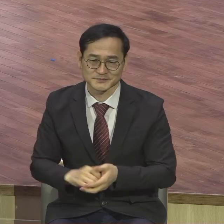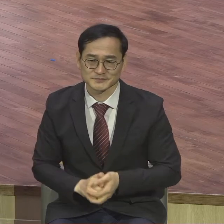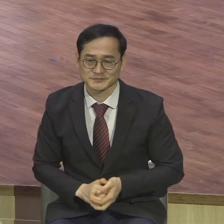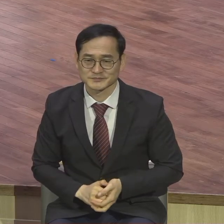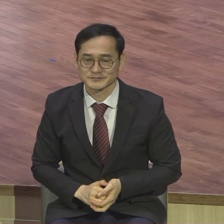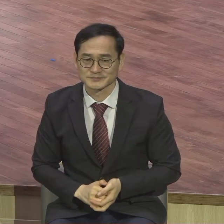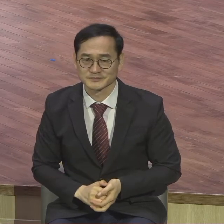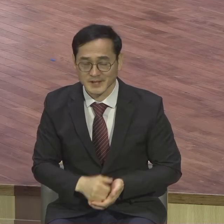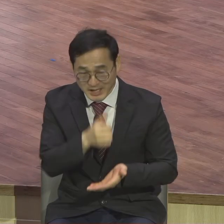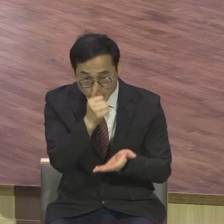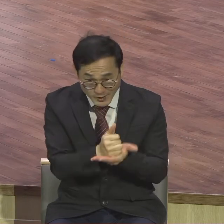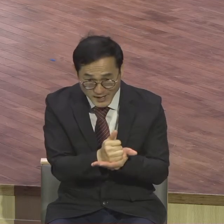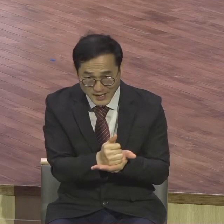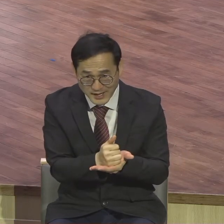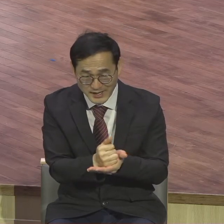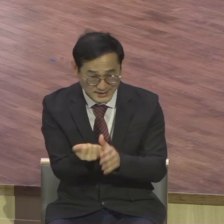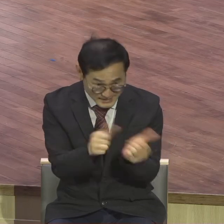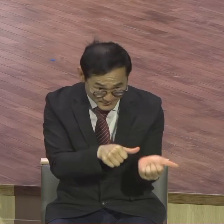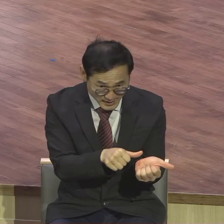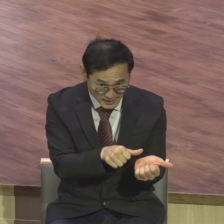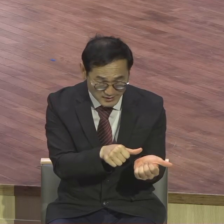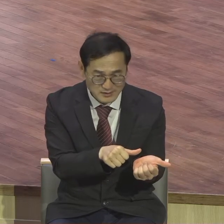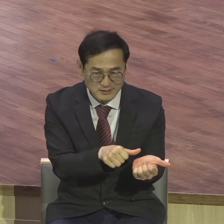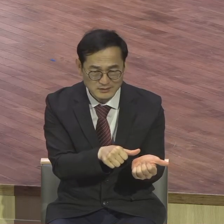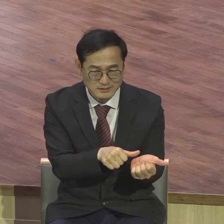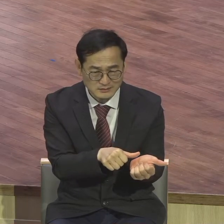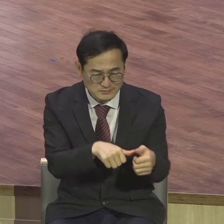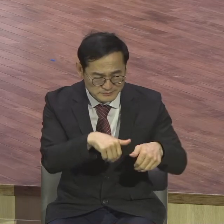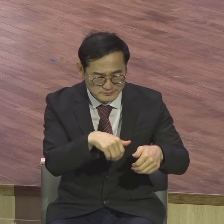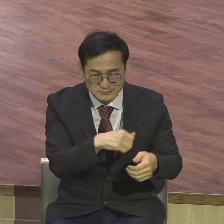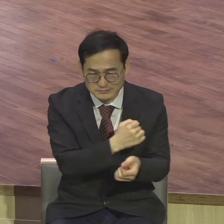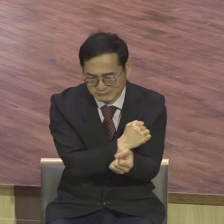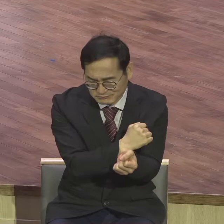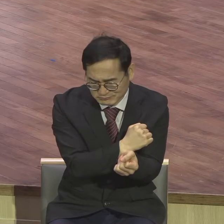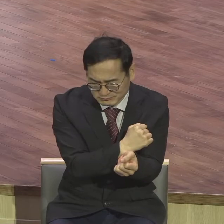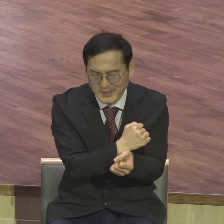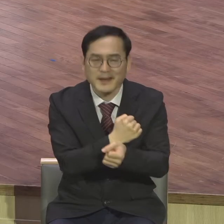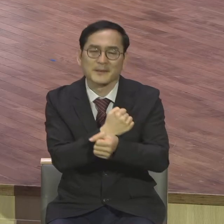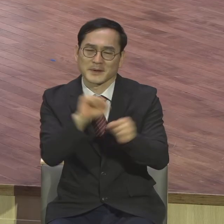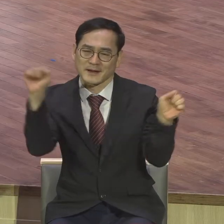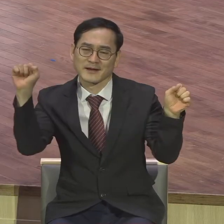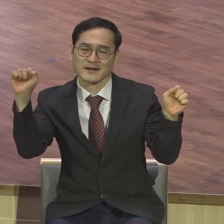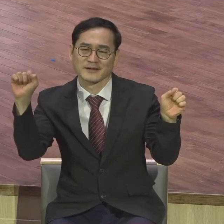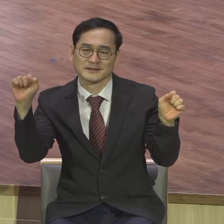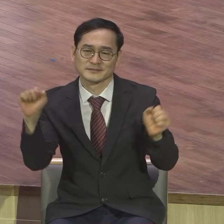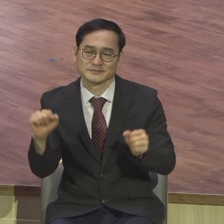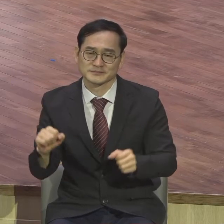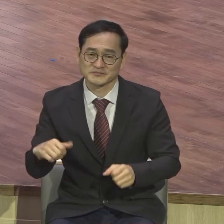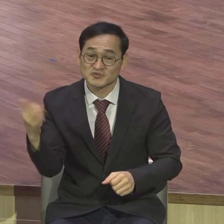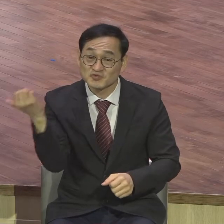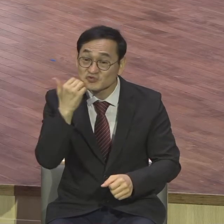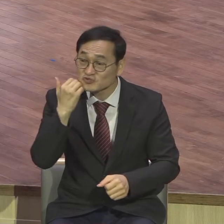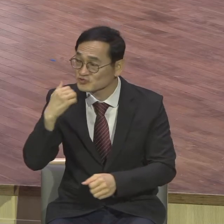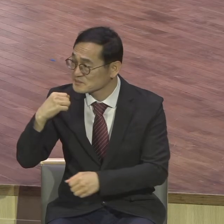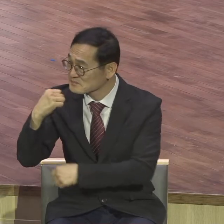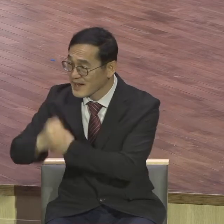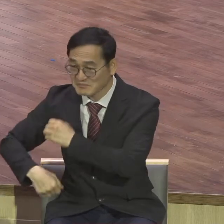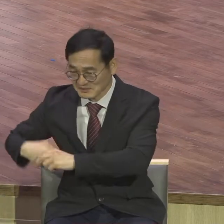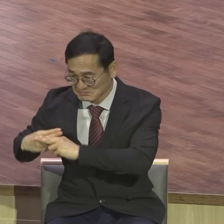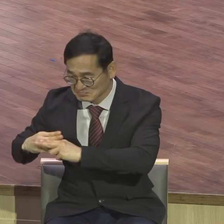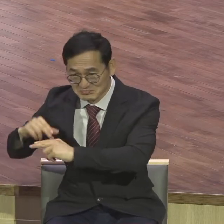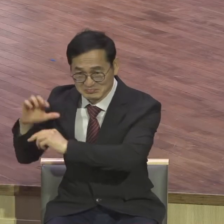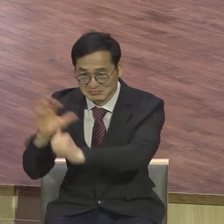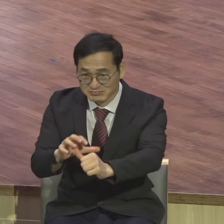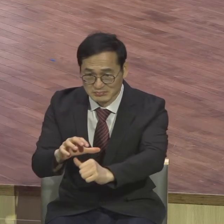갈라디아서예요. 자유 해방. 아멘. 누구도 그 무엇도 여러분 제재할 그